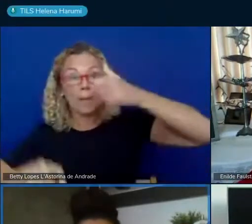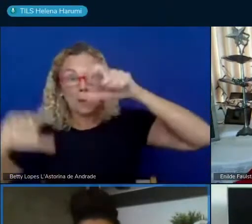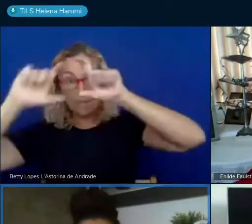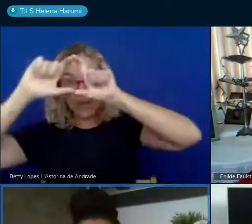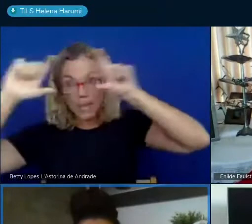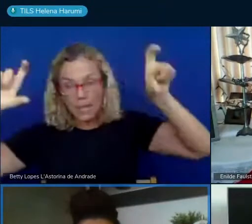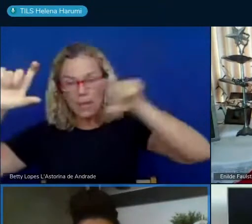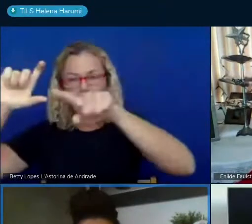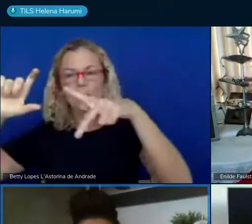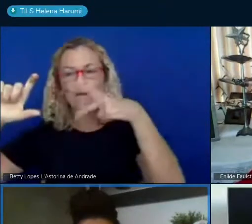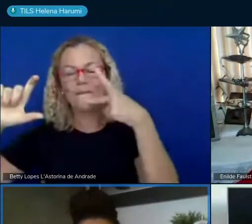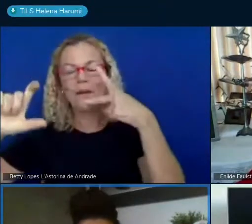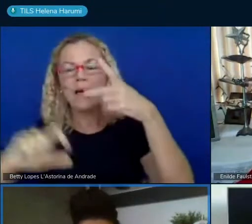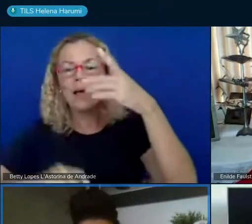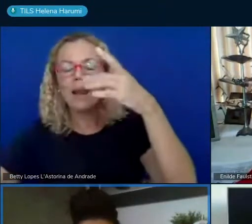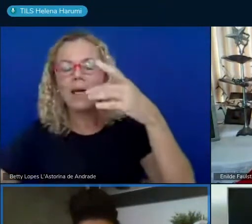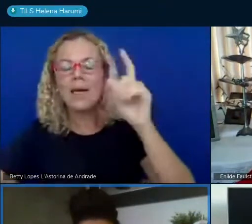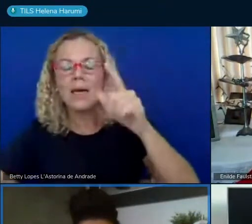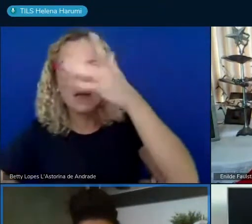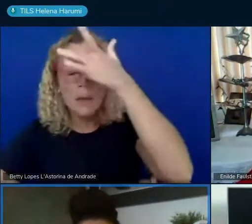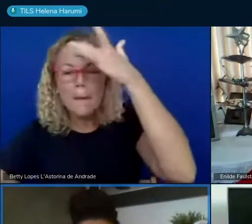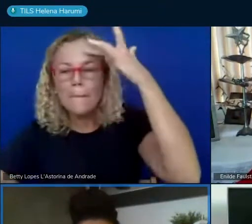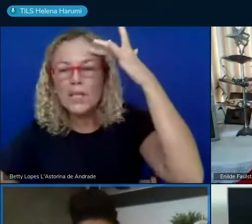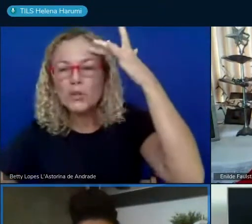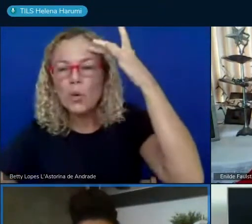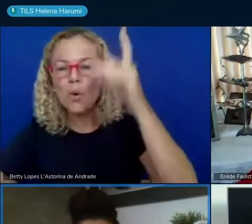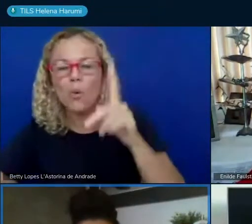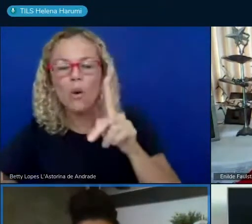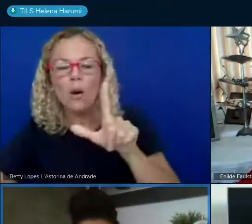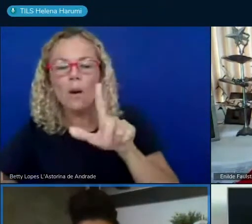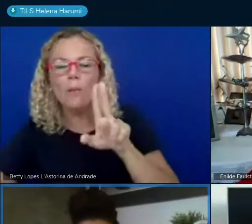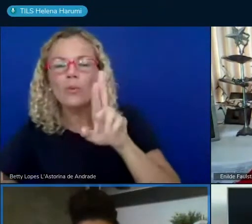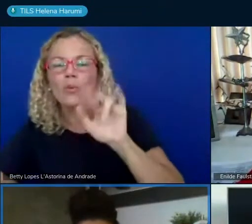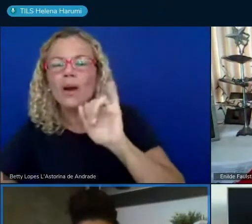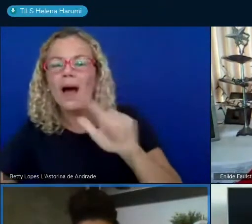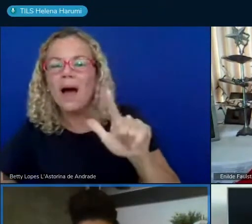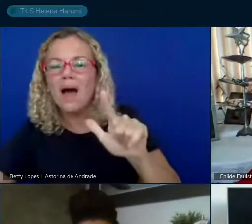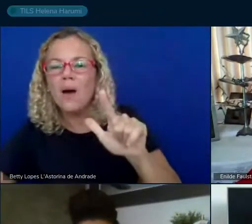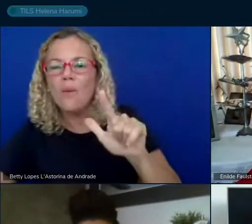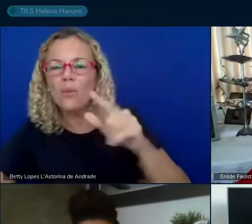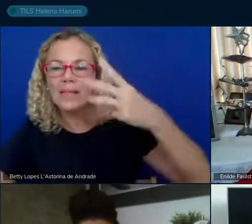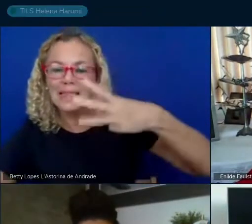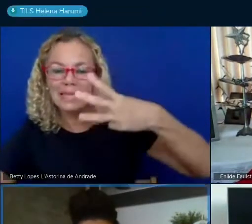né? No primeiro, terceiro.